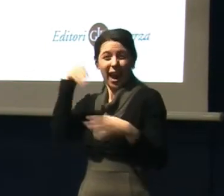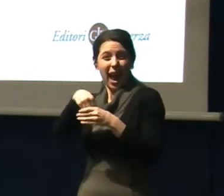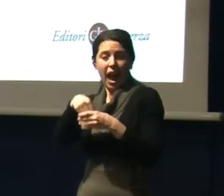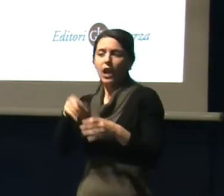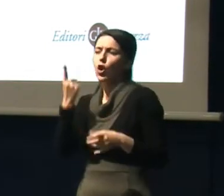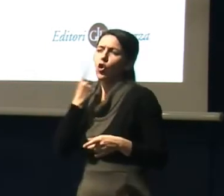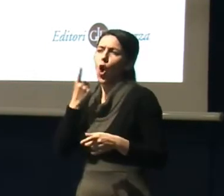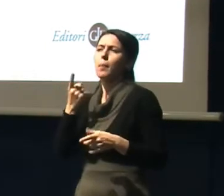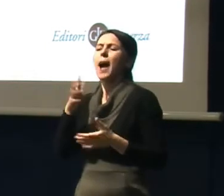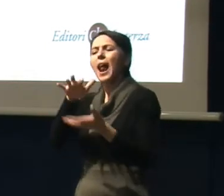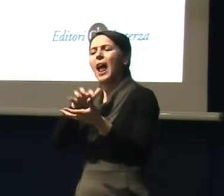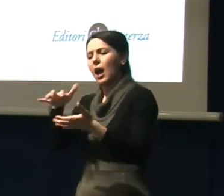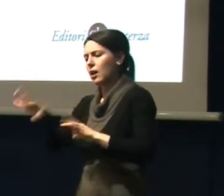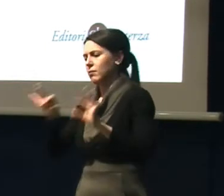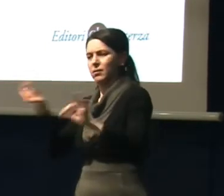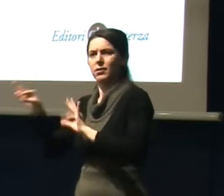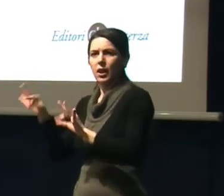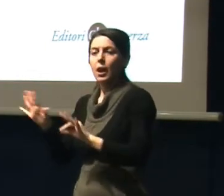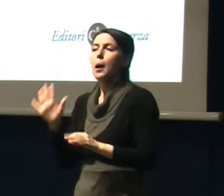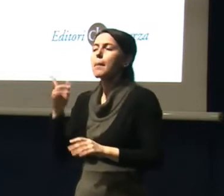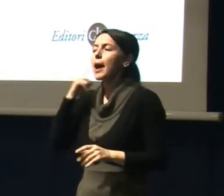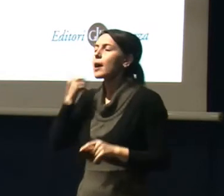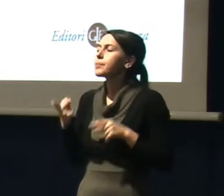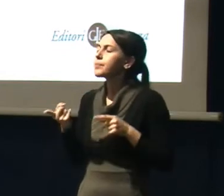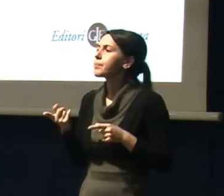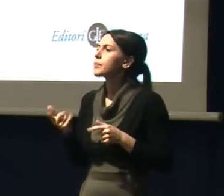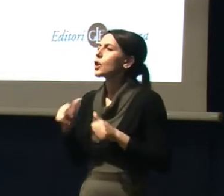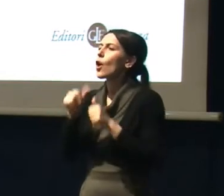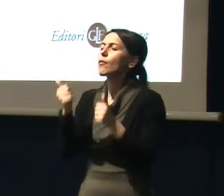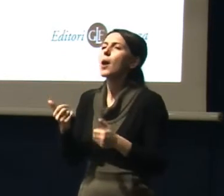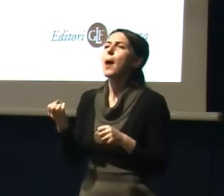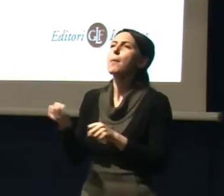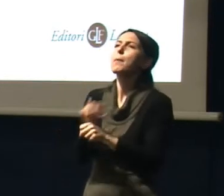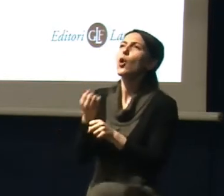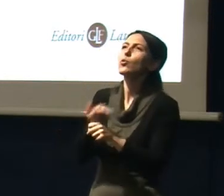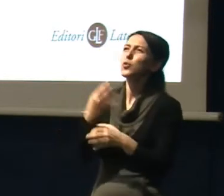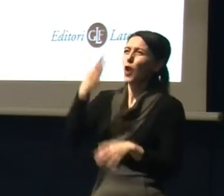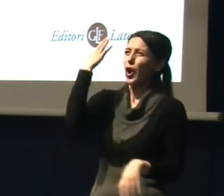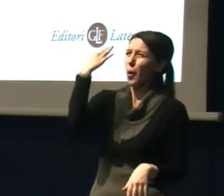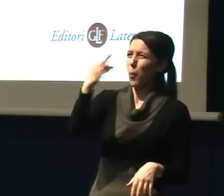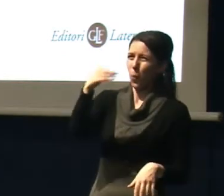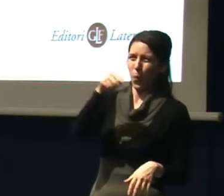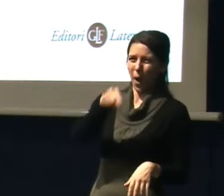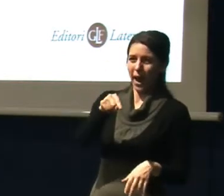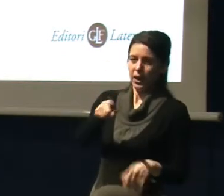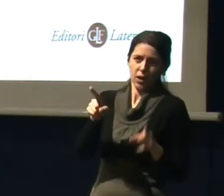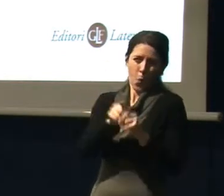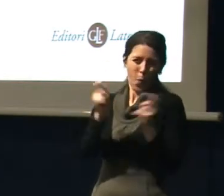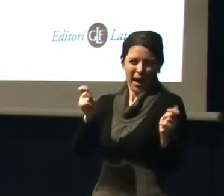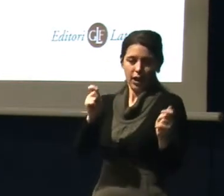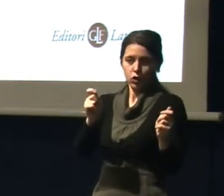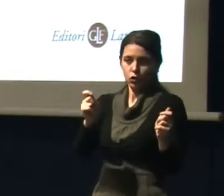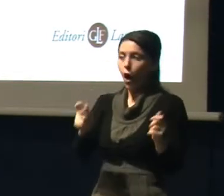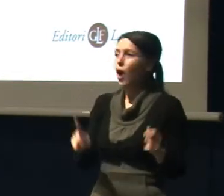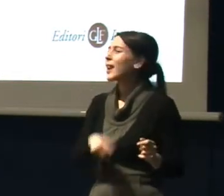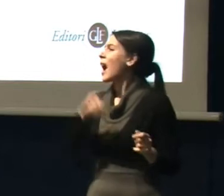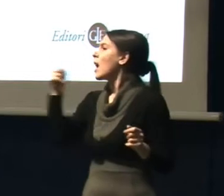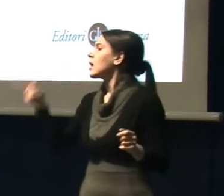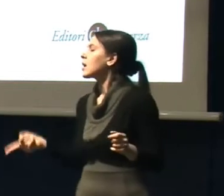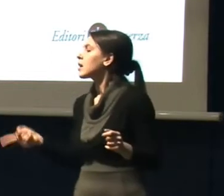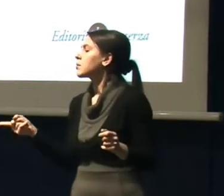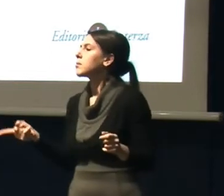non c'è un'asimmetria tra una produzione di informazioni di qualità come bene o male si fa nei giornali e il